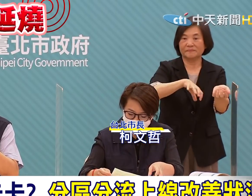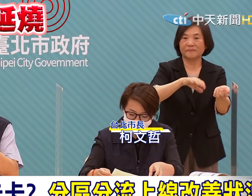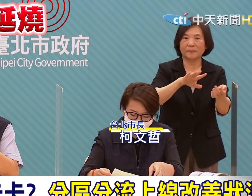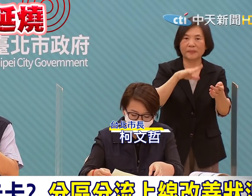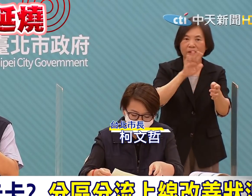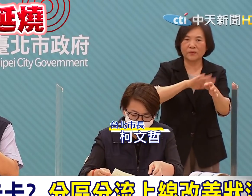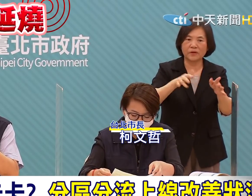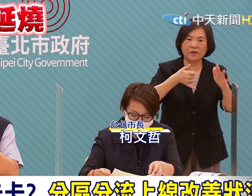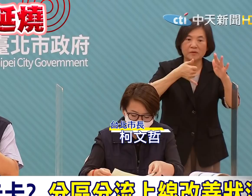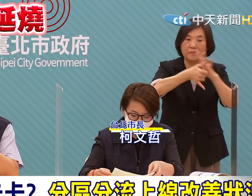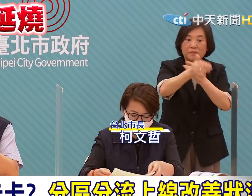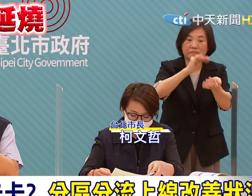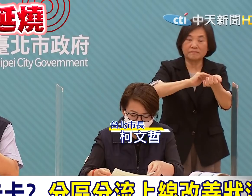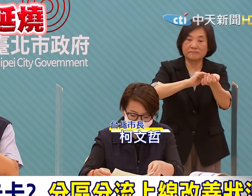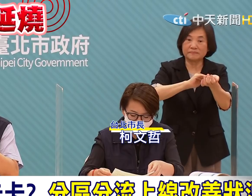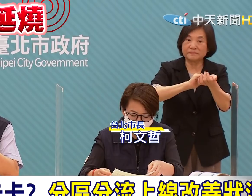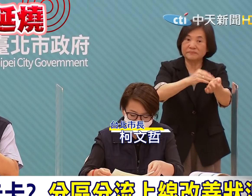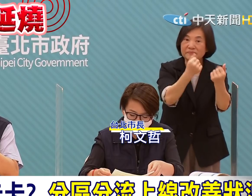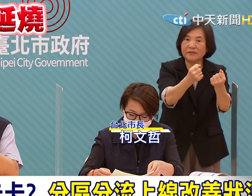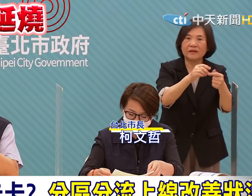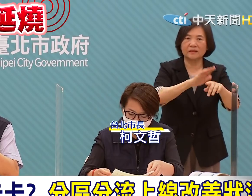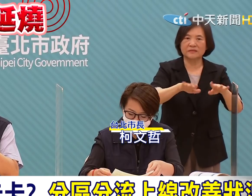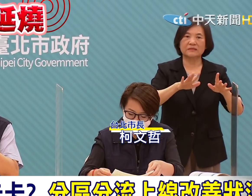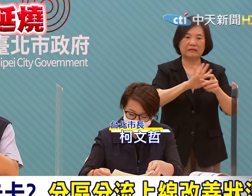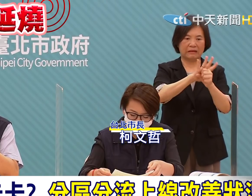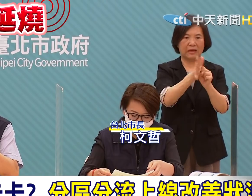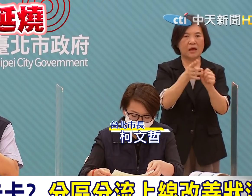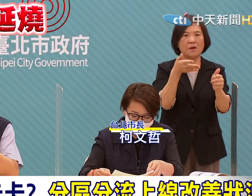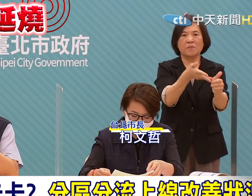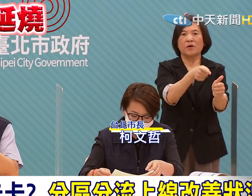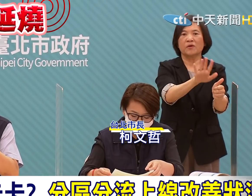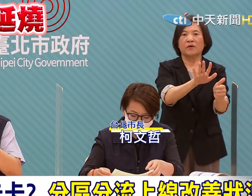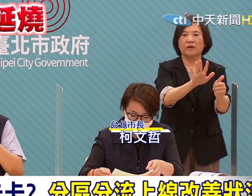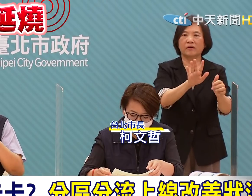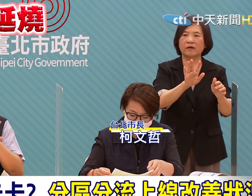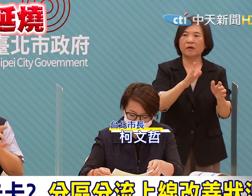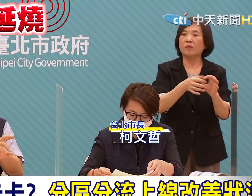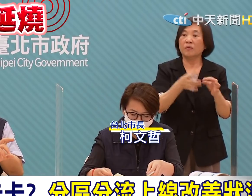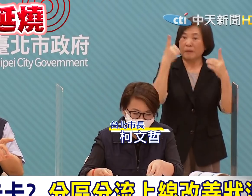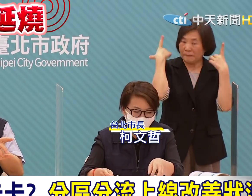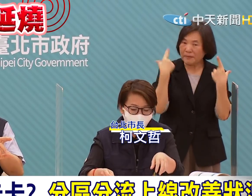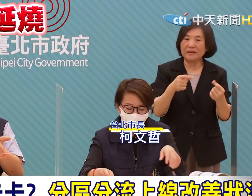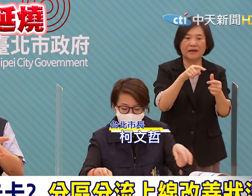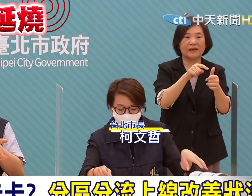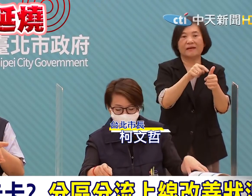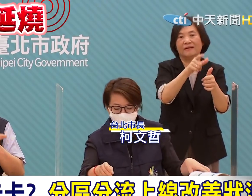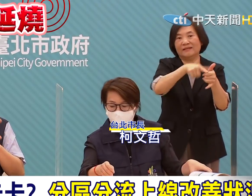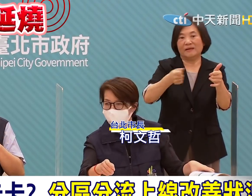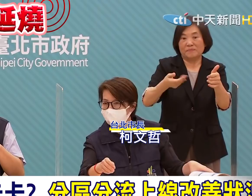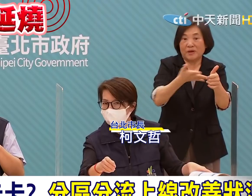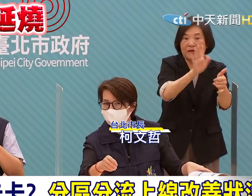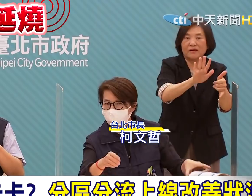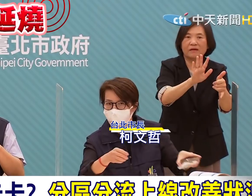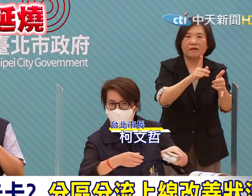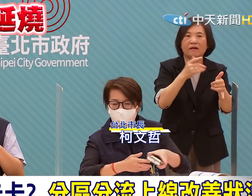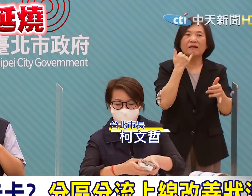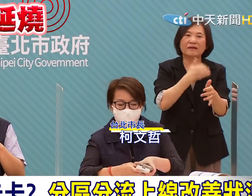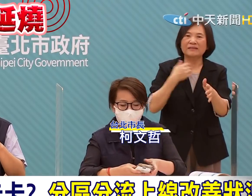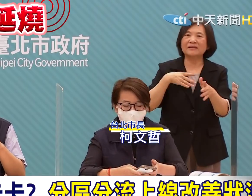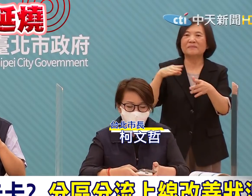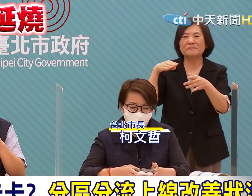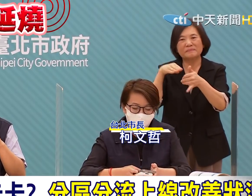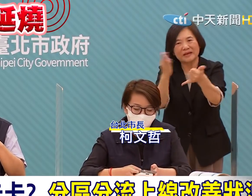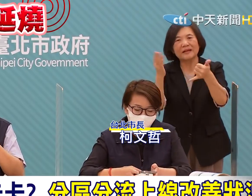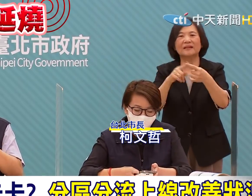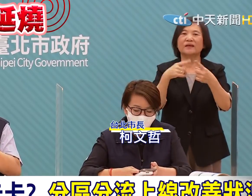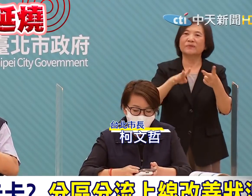现住院的病人是新冠肺炎，他是为什么？因为他本来就被感染，他可能出车祸了，或者是胃穿